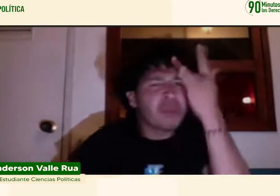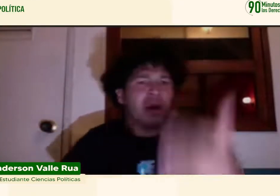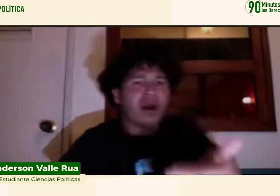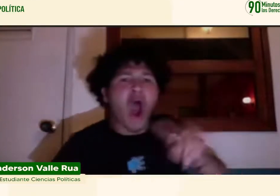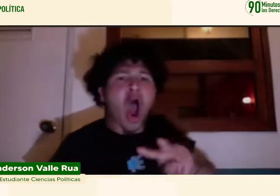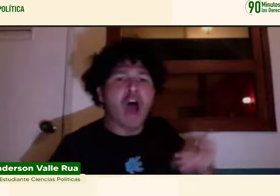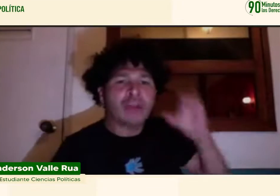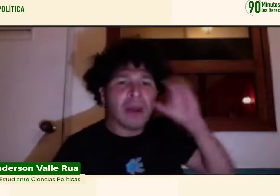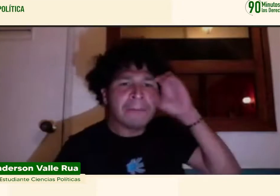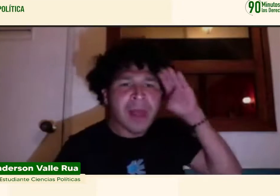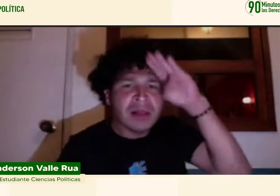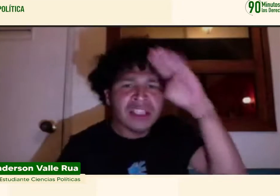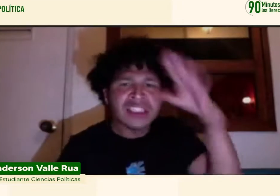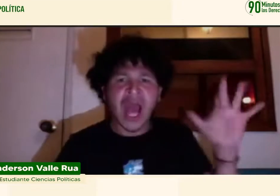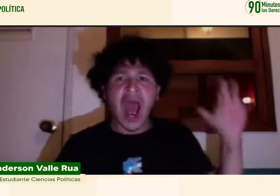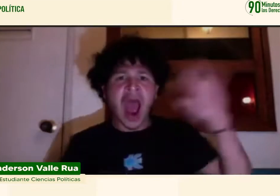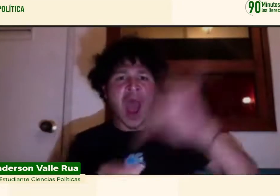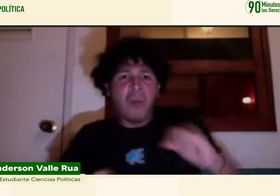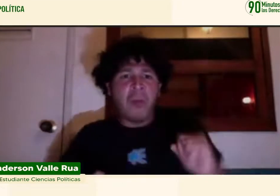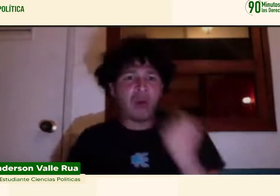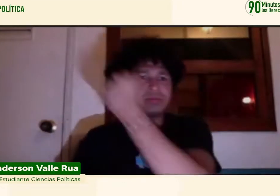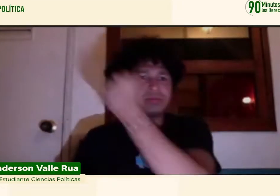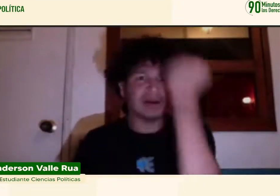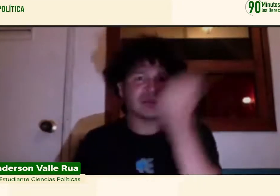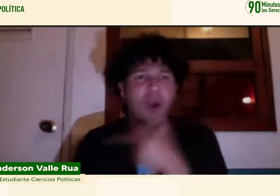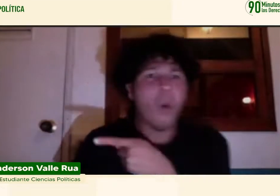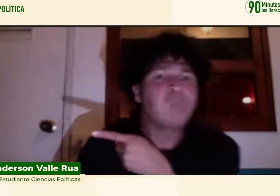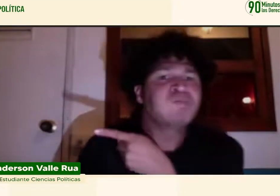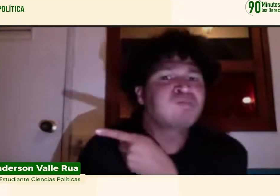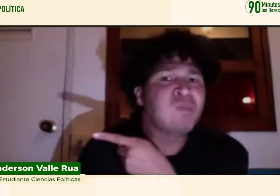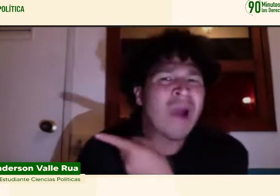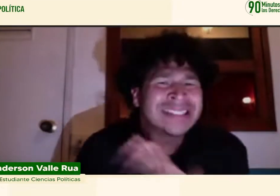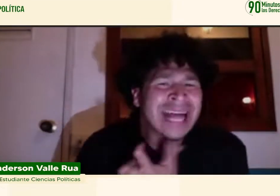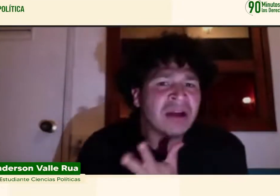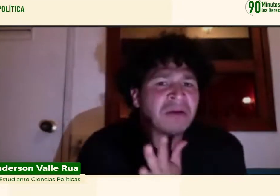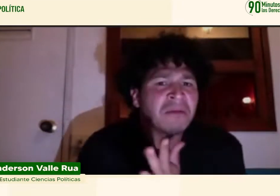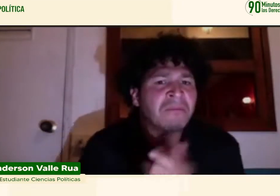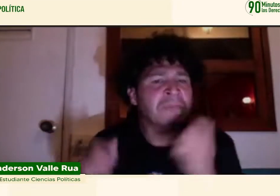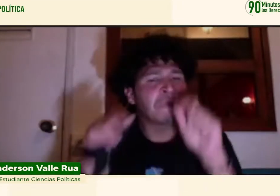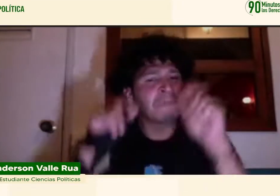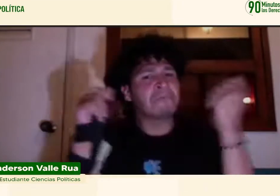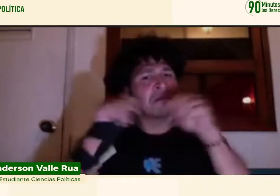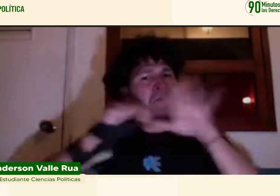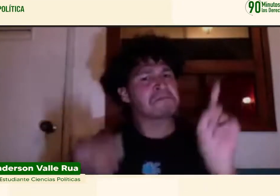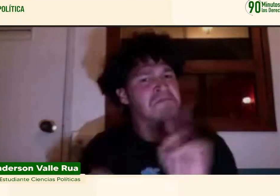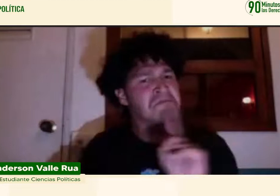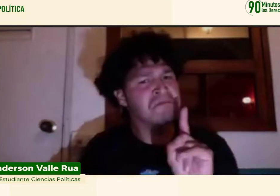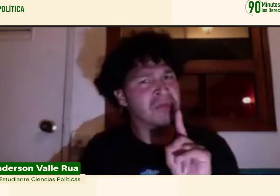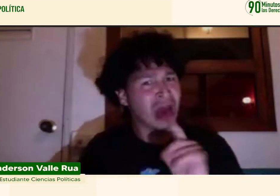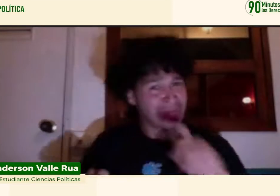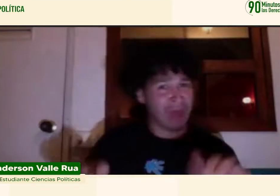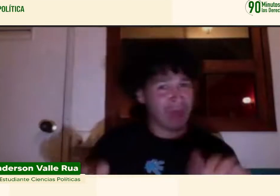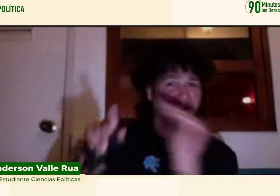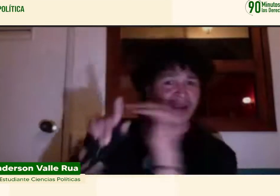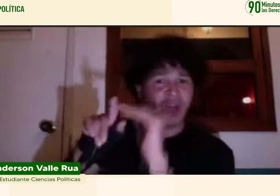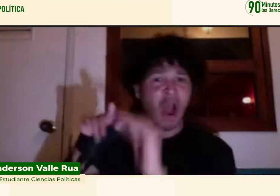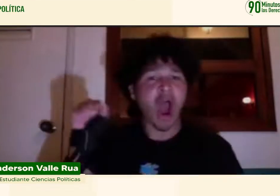pues también han venido beneficios a partir de ello pero por qué no por ejemplo en el caso que se hizo con esta difusión que ha atraído